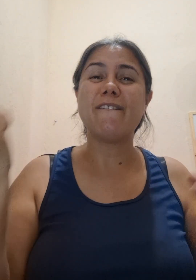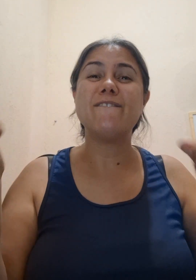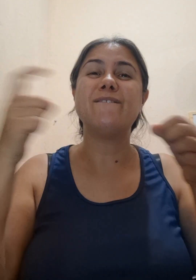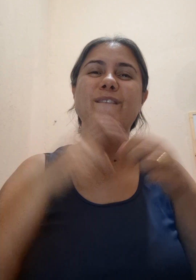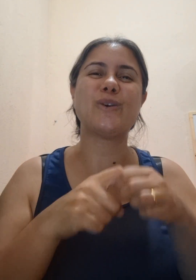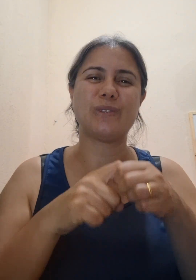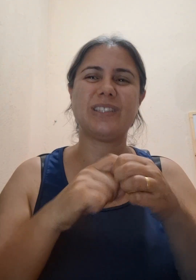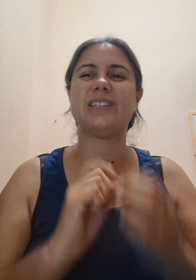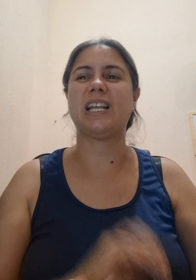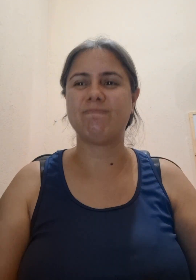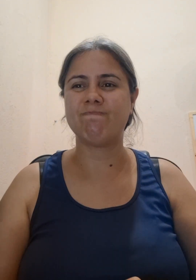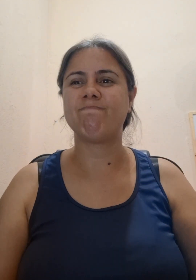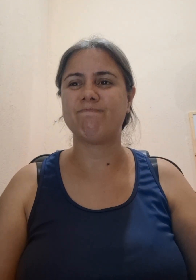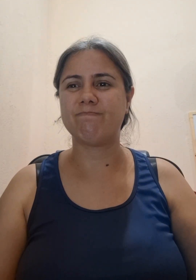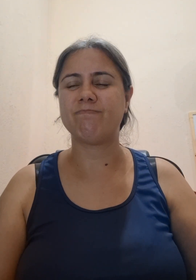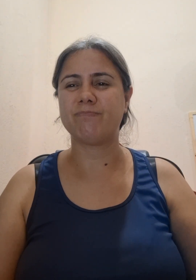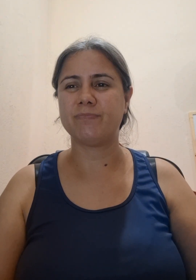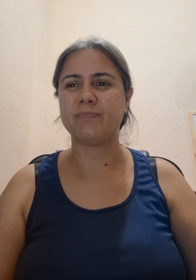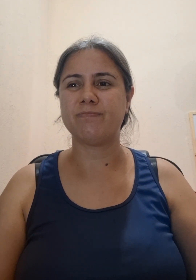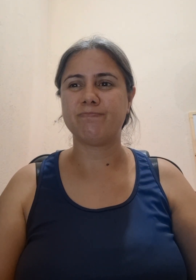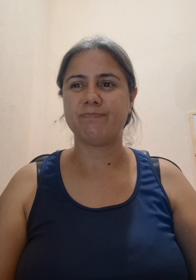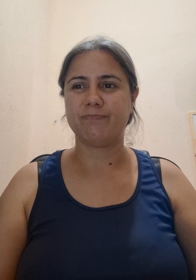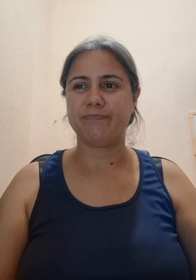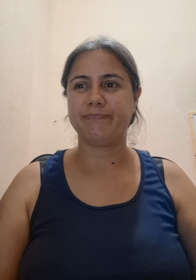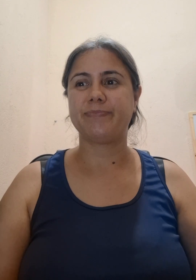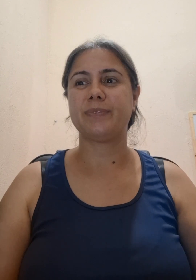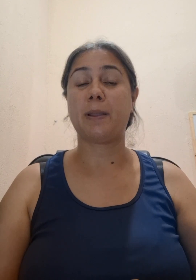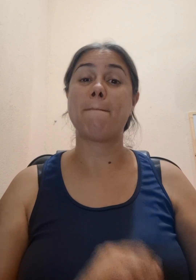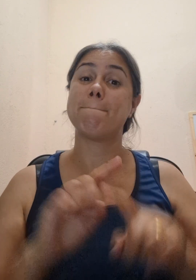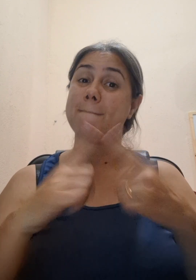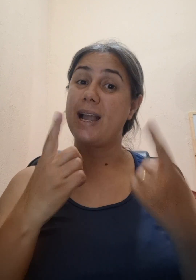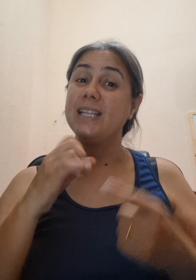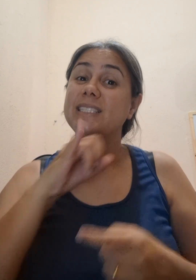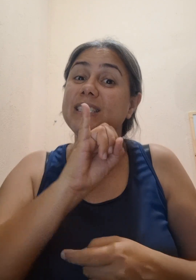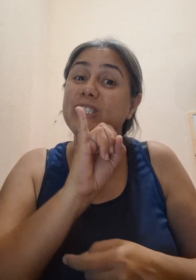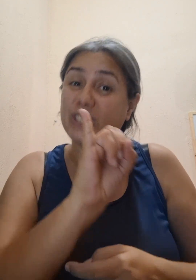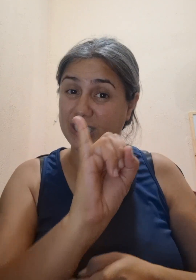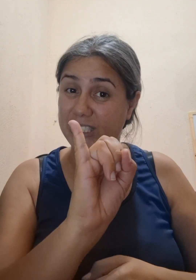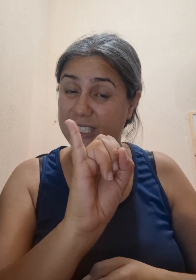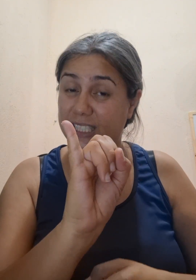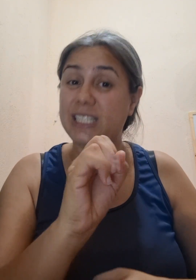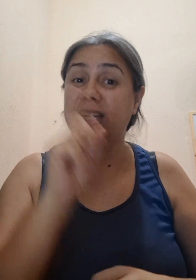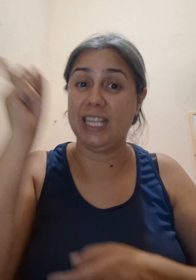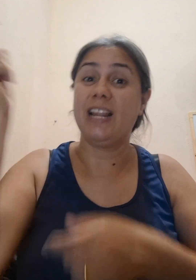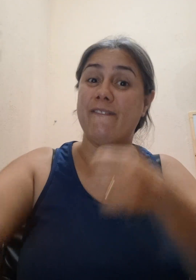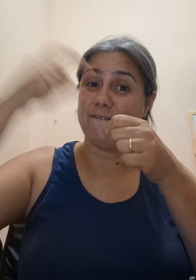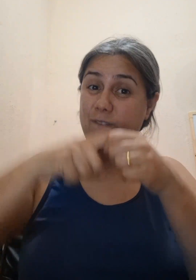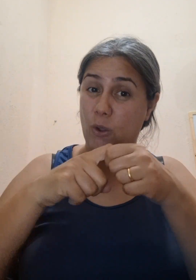dá uma oportunidade de retomada, de voltar. Mas